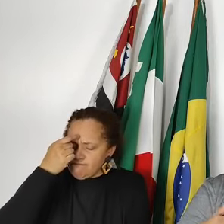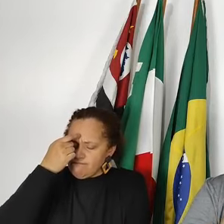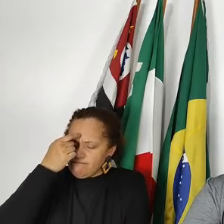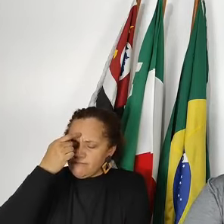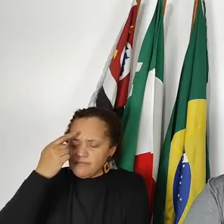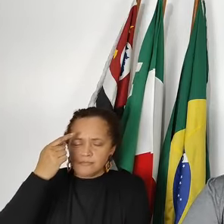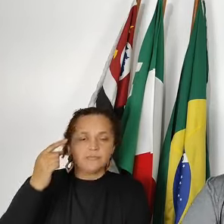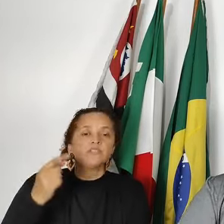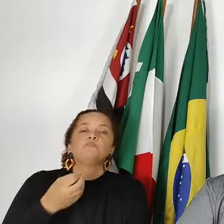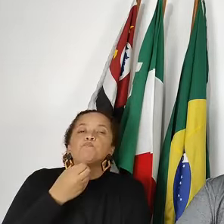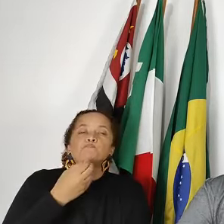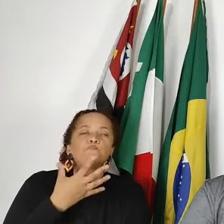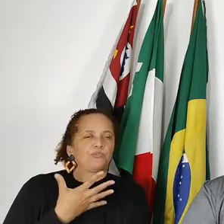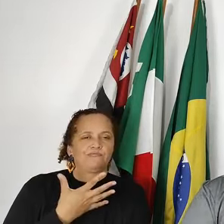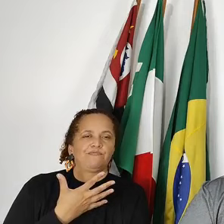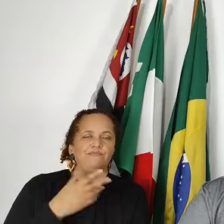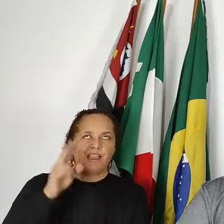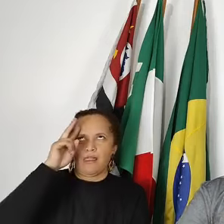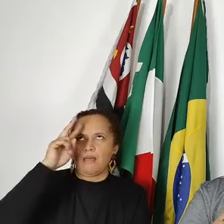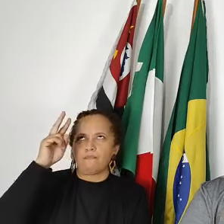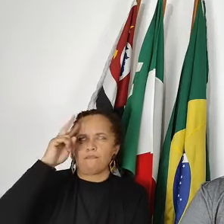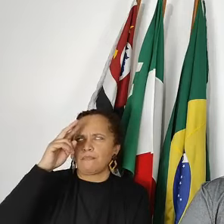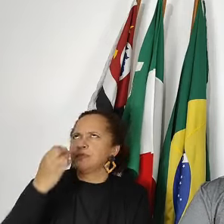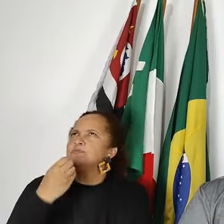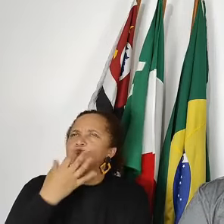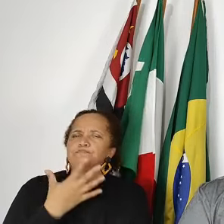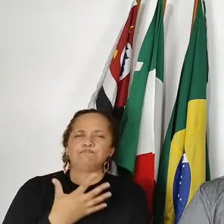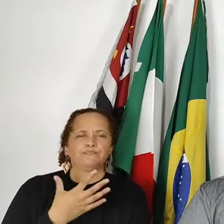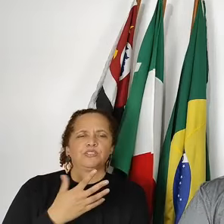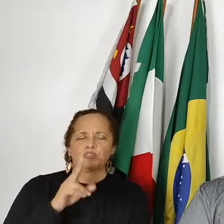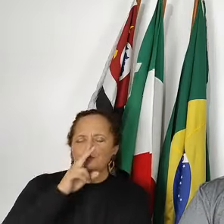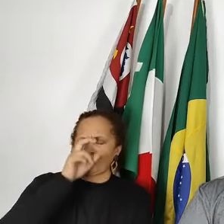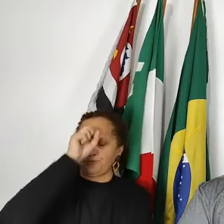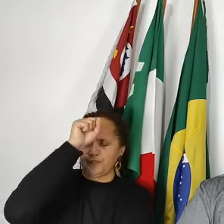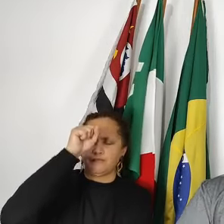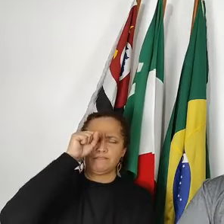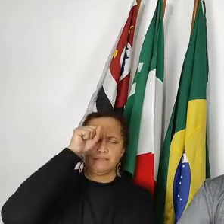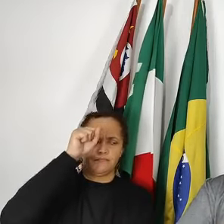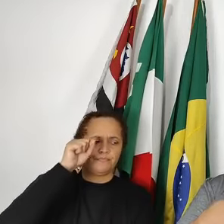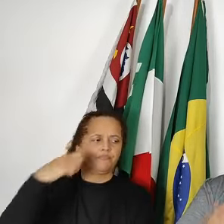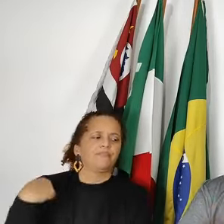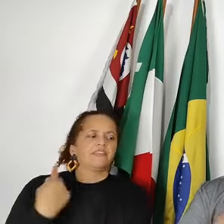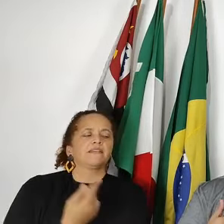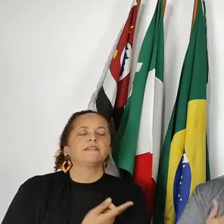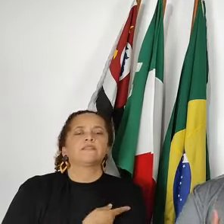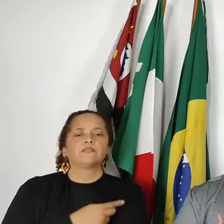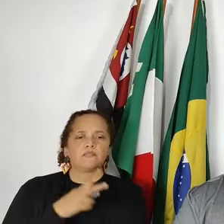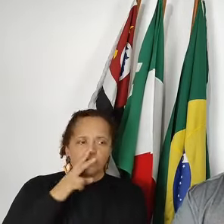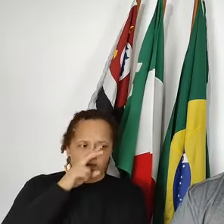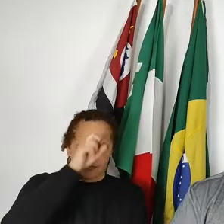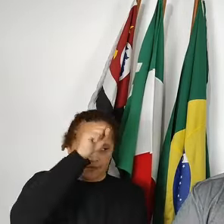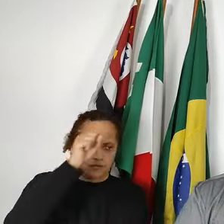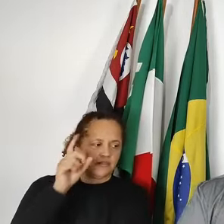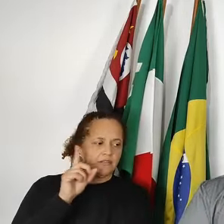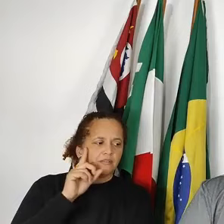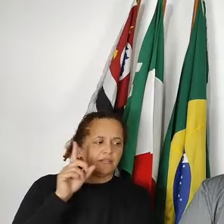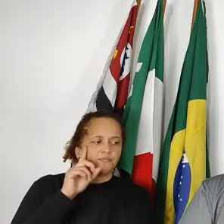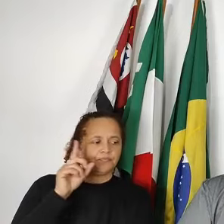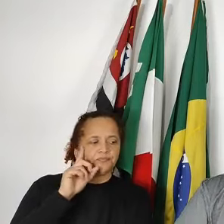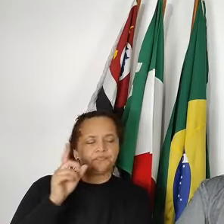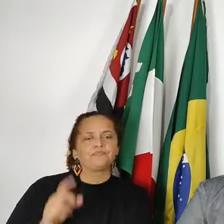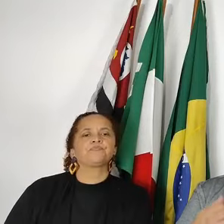coisas agradáveis, coisas boas, coisas edificantes, coisas que vão nos fortalecer todos os